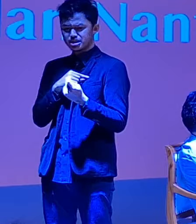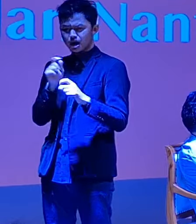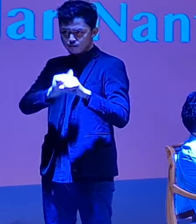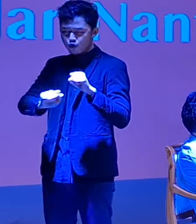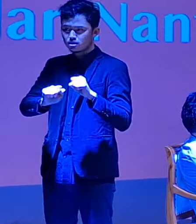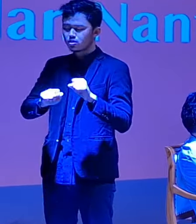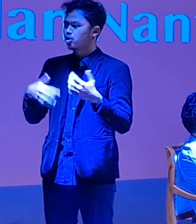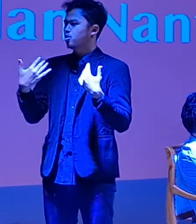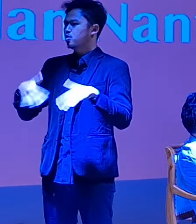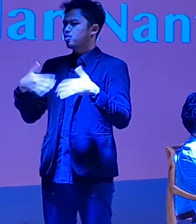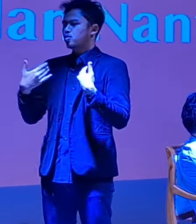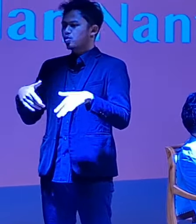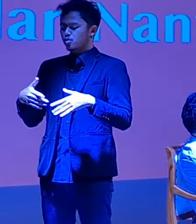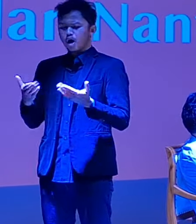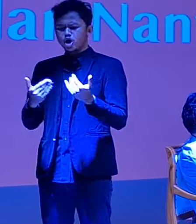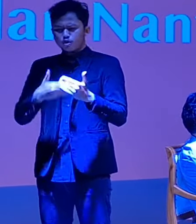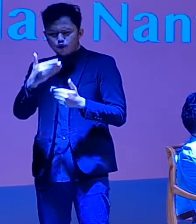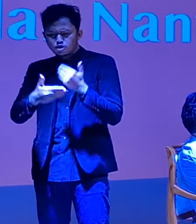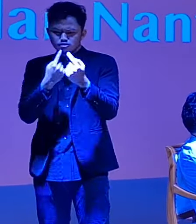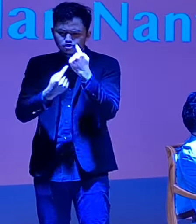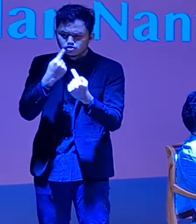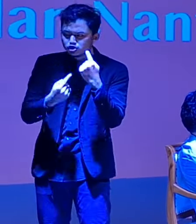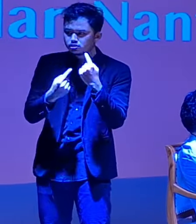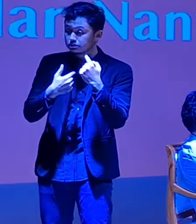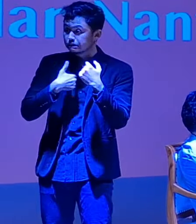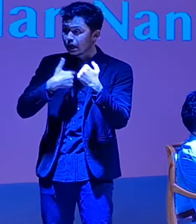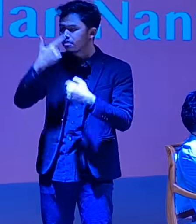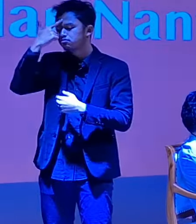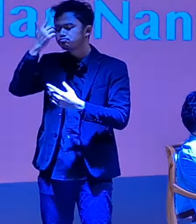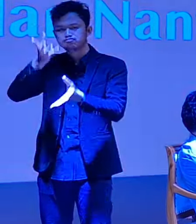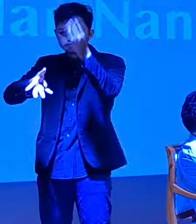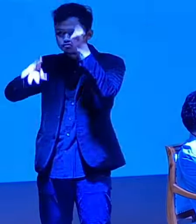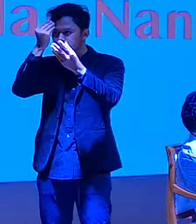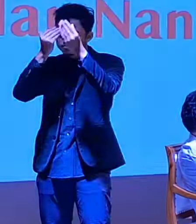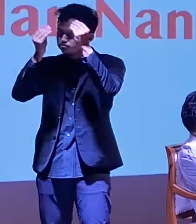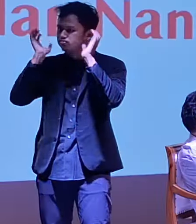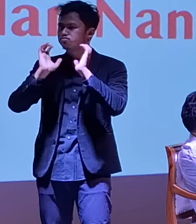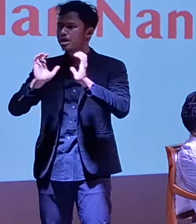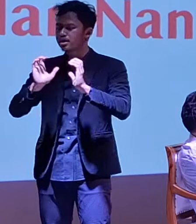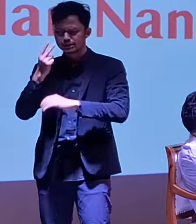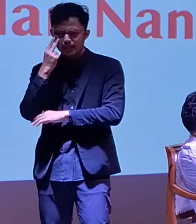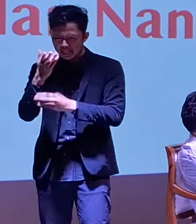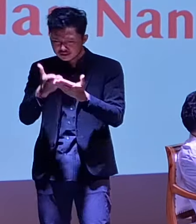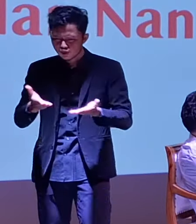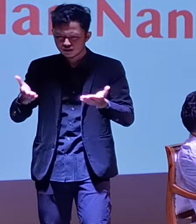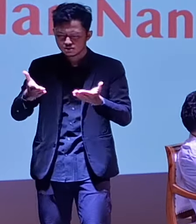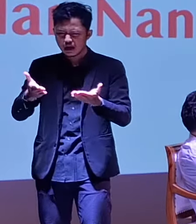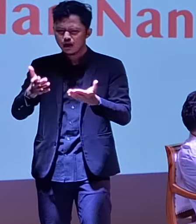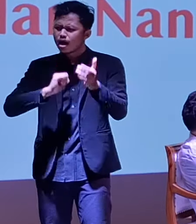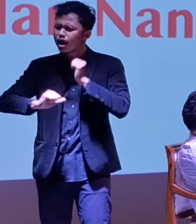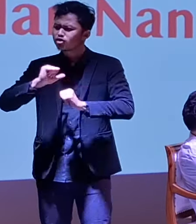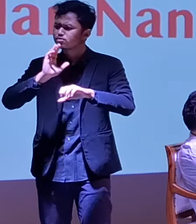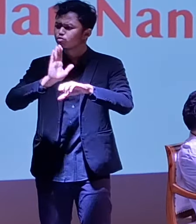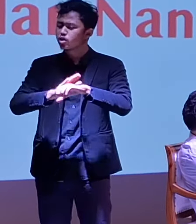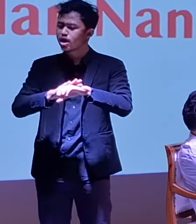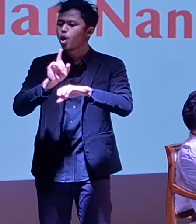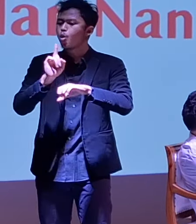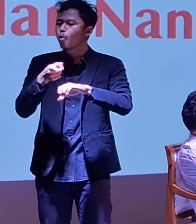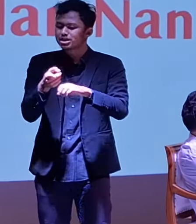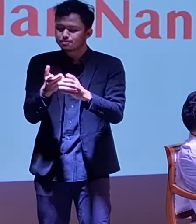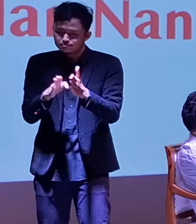situ ada banyak sekali proses pembelajaran bagaimana kegiatan kebudayaan harus